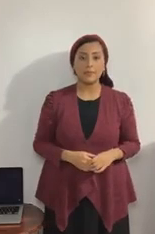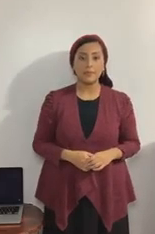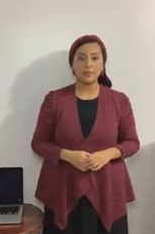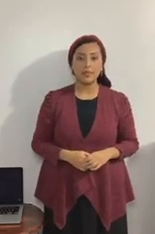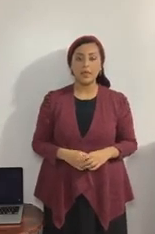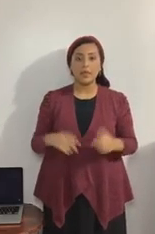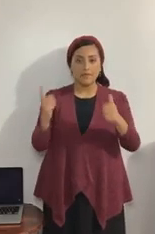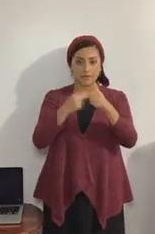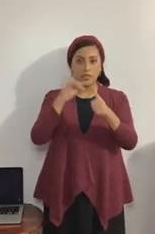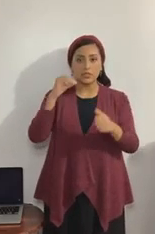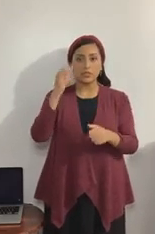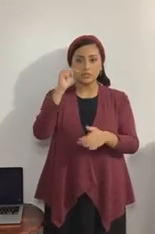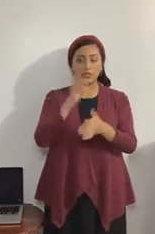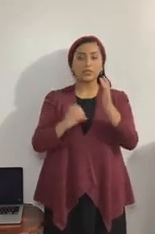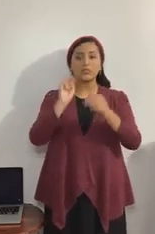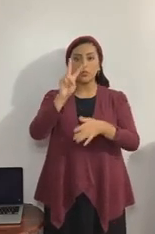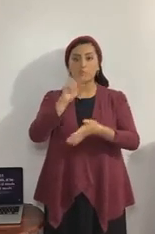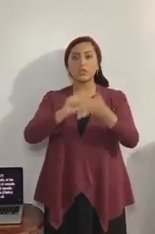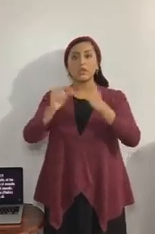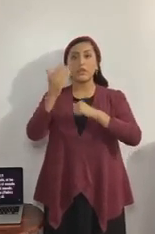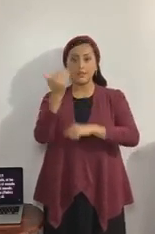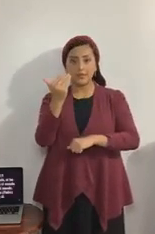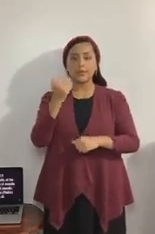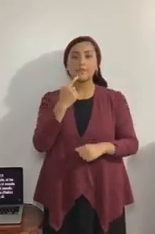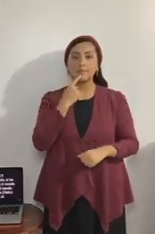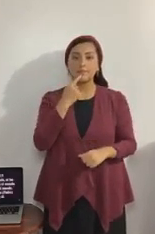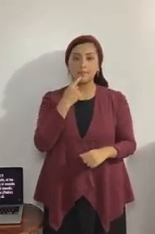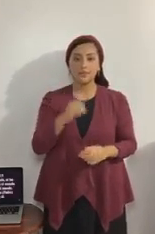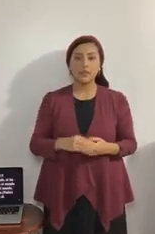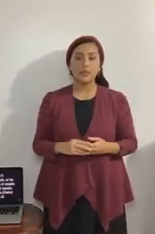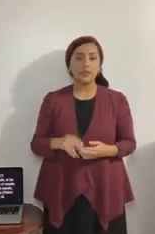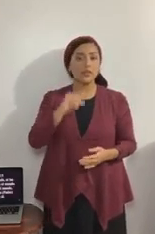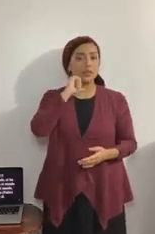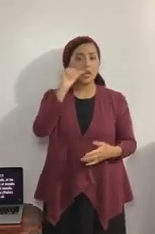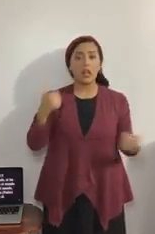de Johanán 2:15. No améis al mundo ni